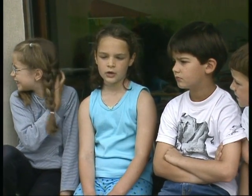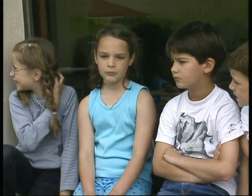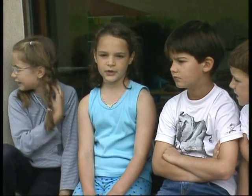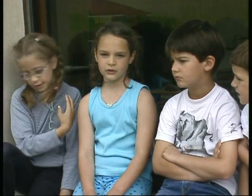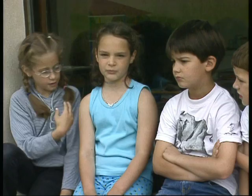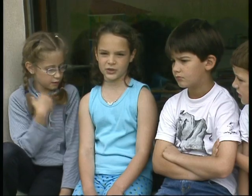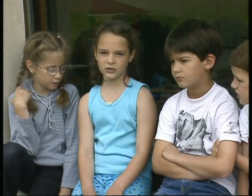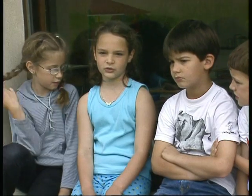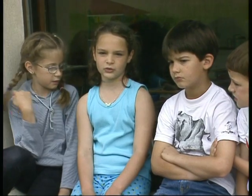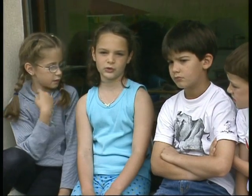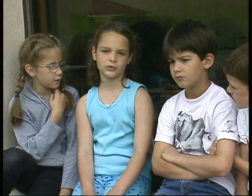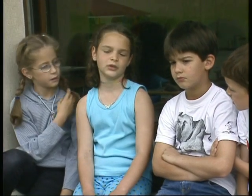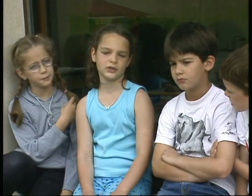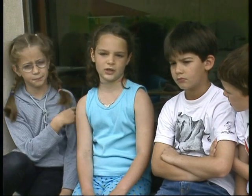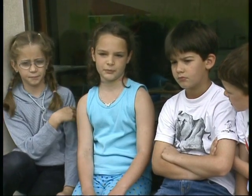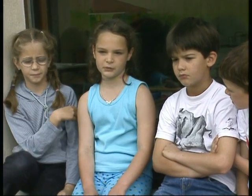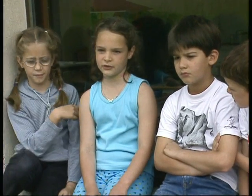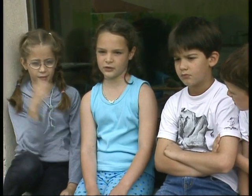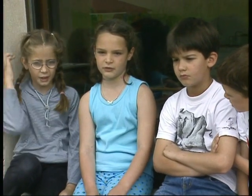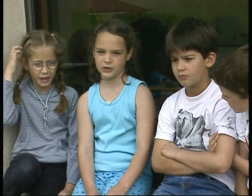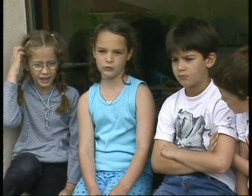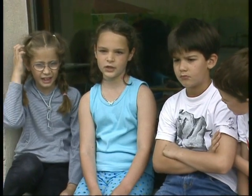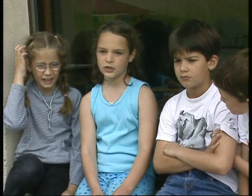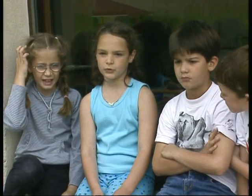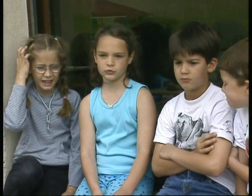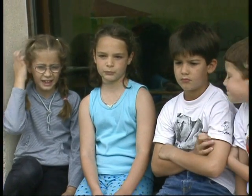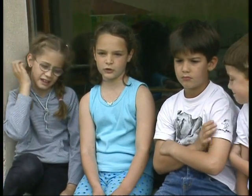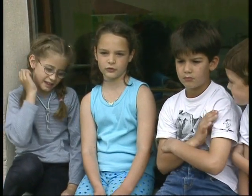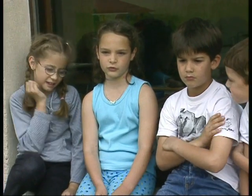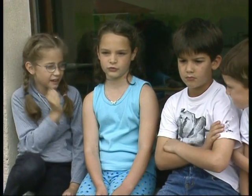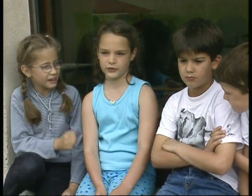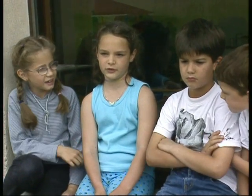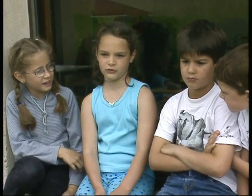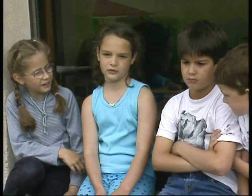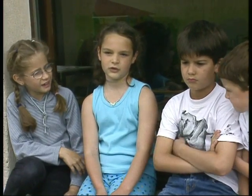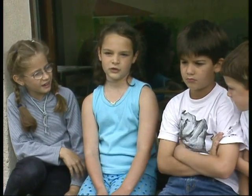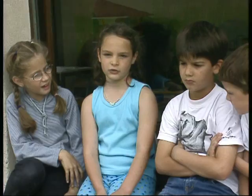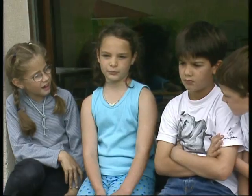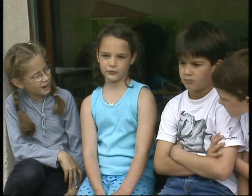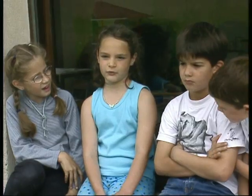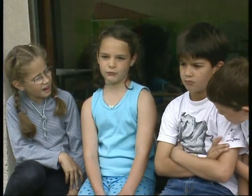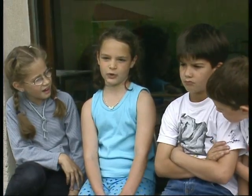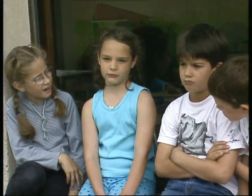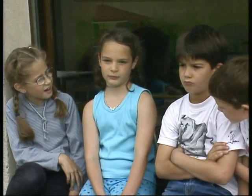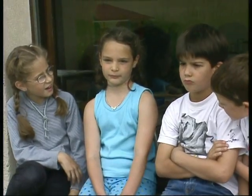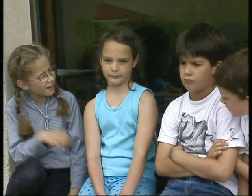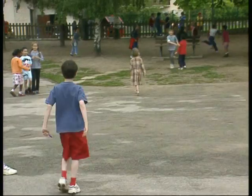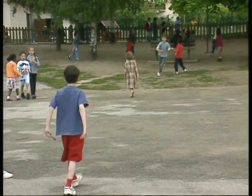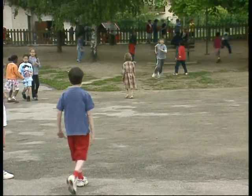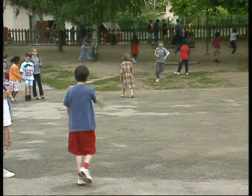nous. Mais maintenant qu'on est dans la même classe avec lui, ben, je comprends que je pensais faux